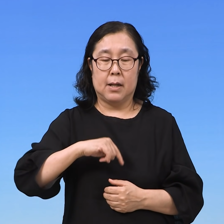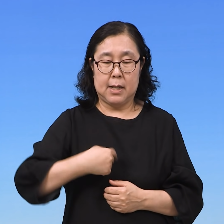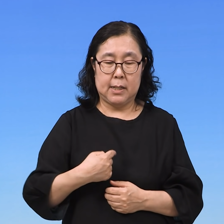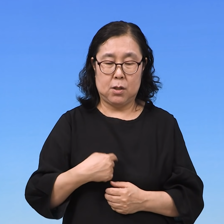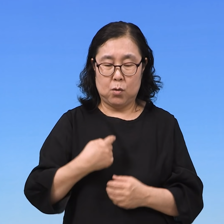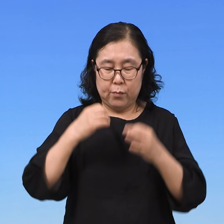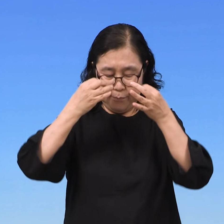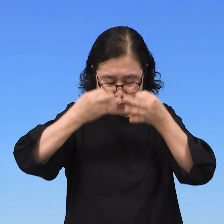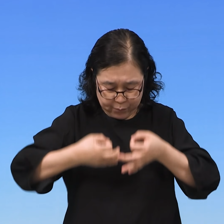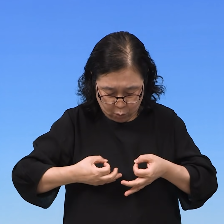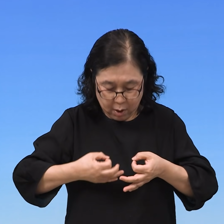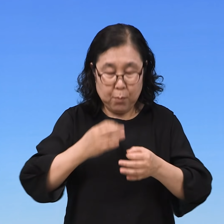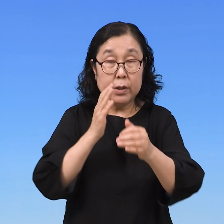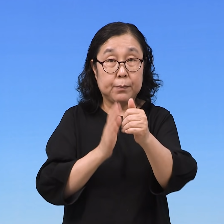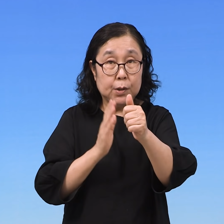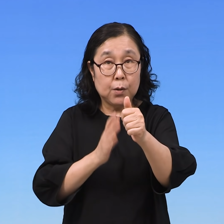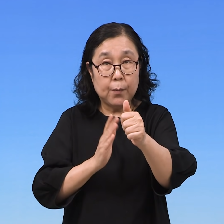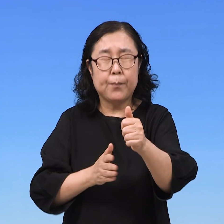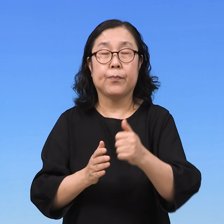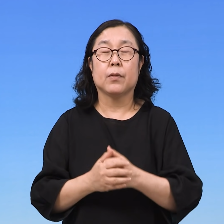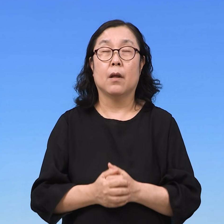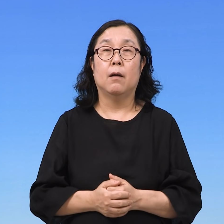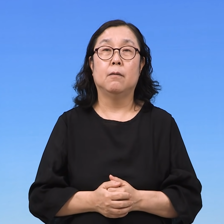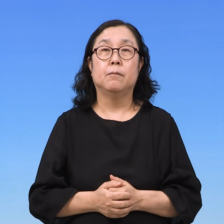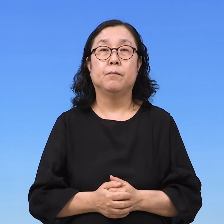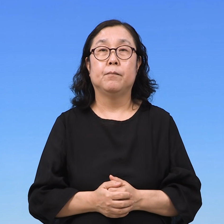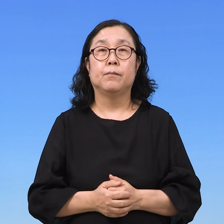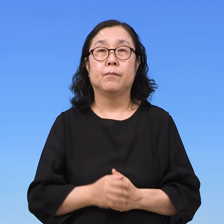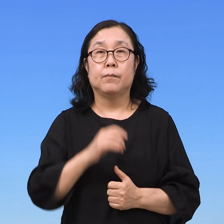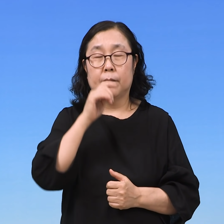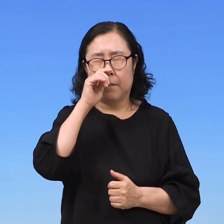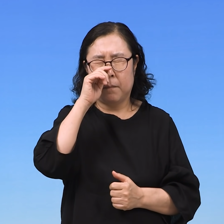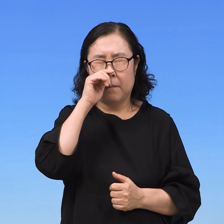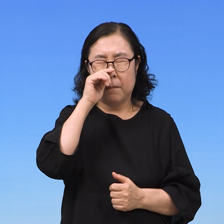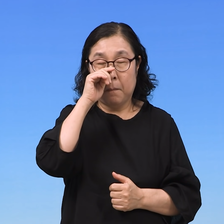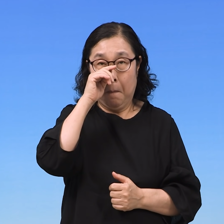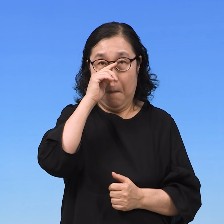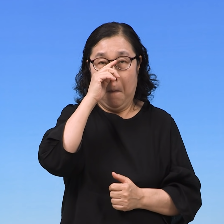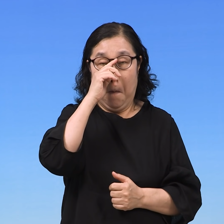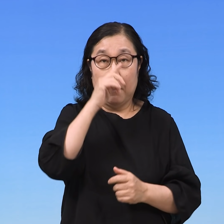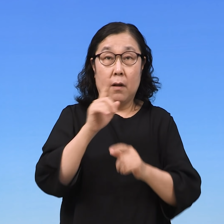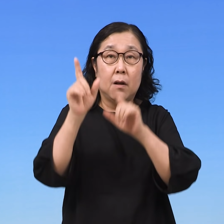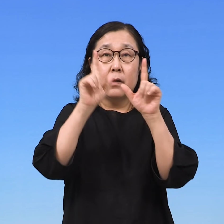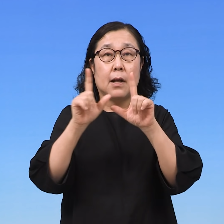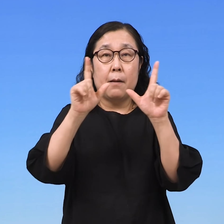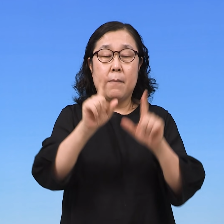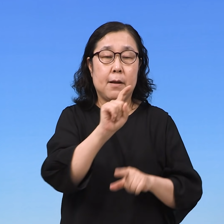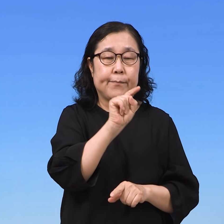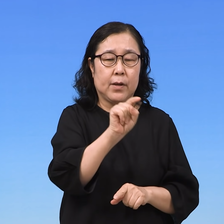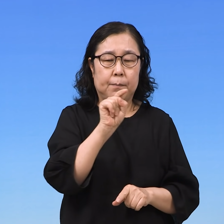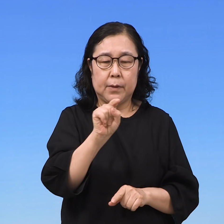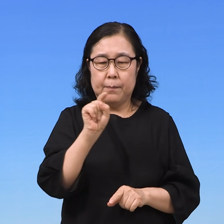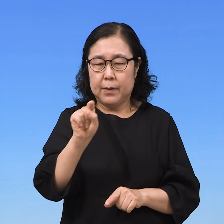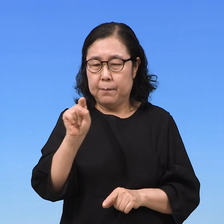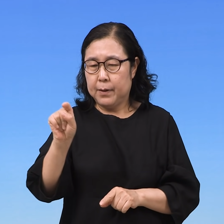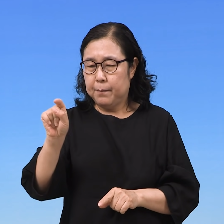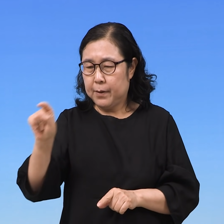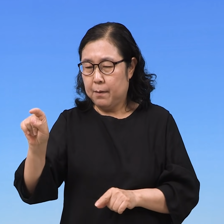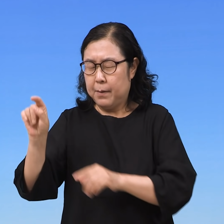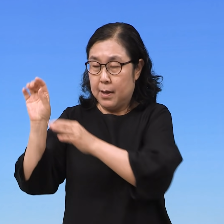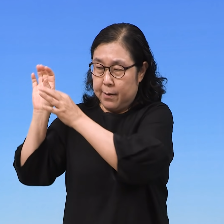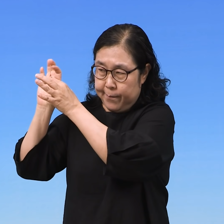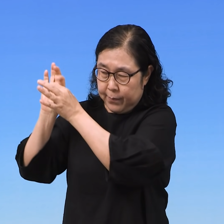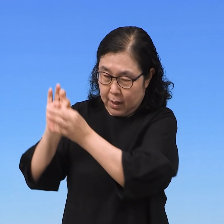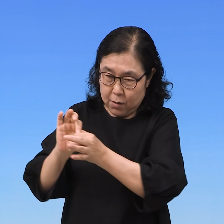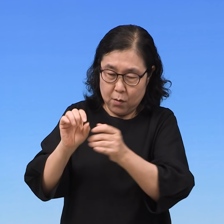우리 자신을 돌아봐야 돼요. 여러분, 점이, 내 삶의 하나하나 내가 행하는